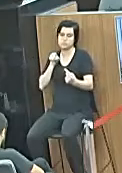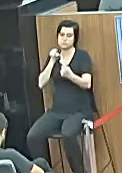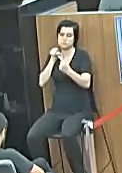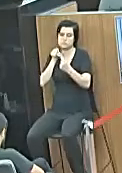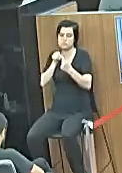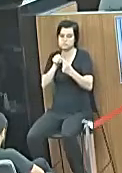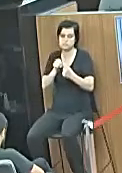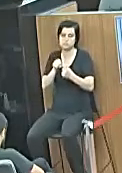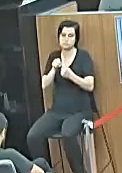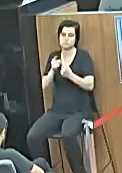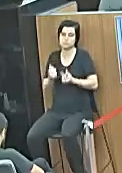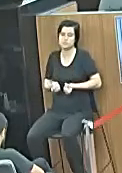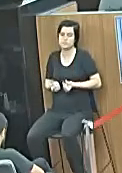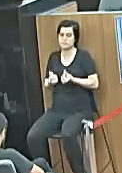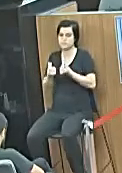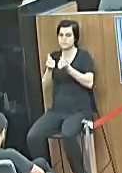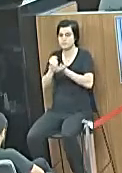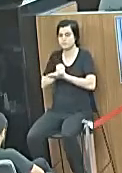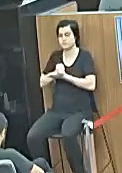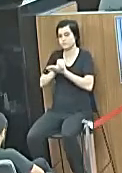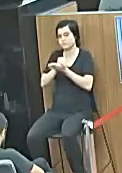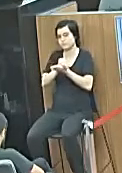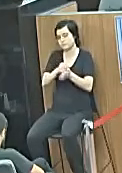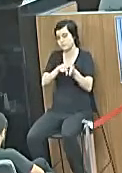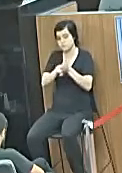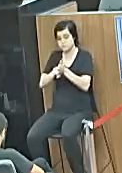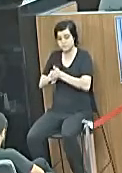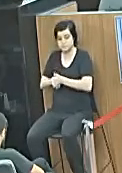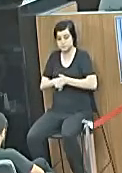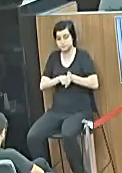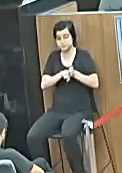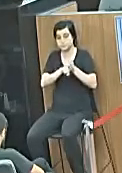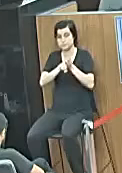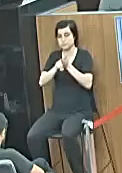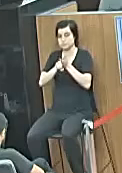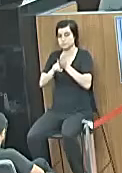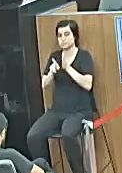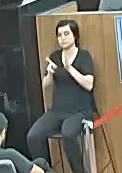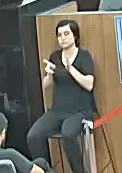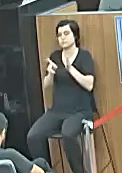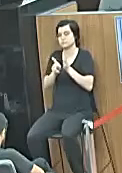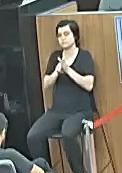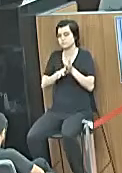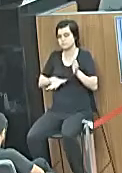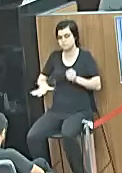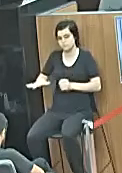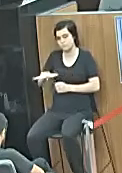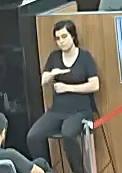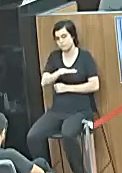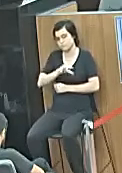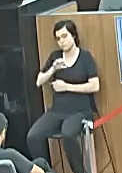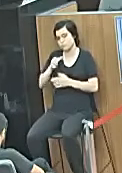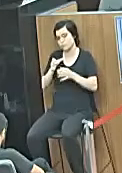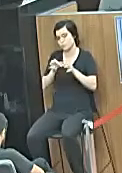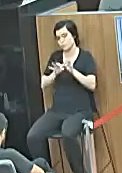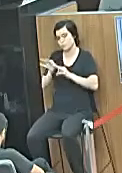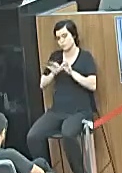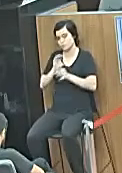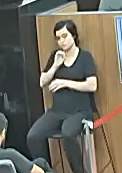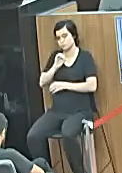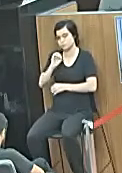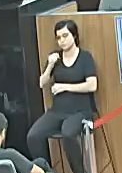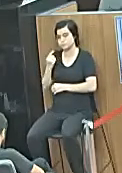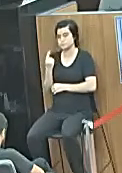4009 apoio a projetos de pesquisa da demanda universal do programa 0011 para